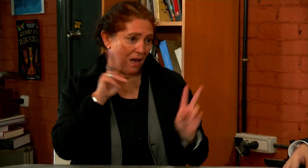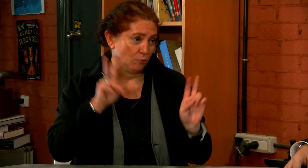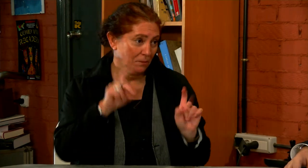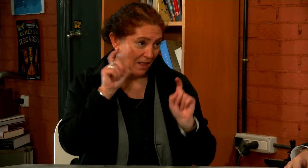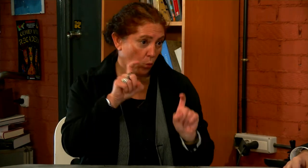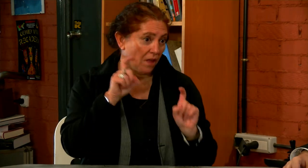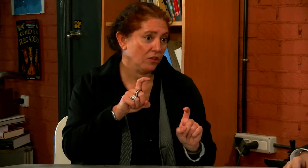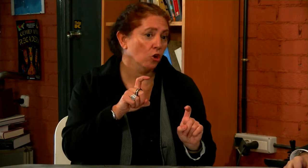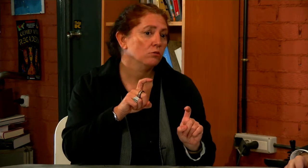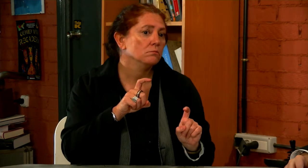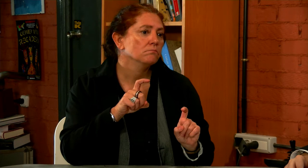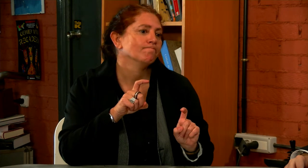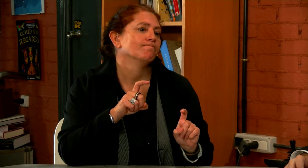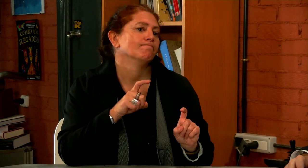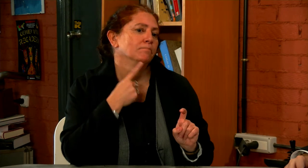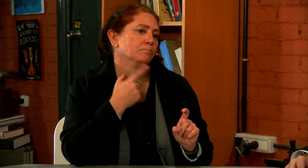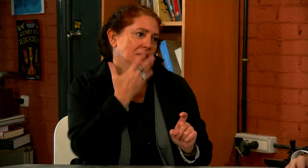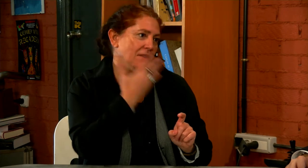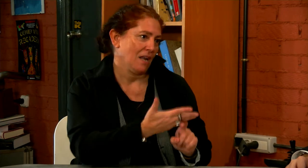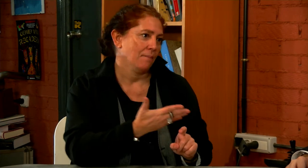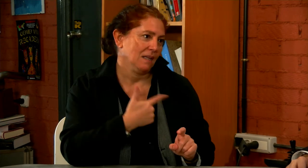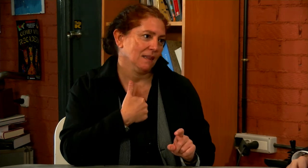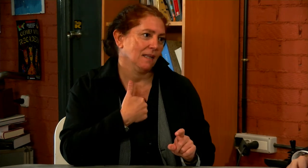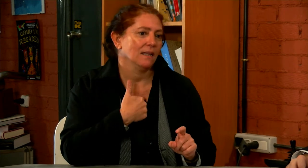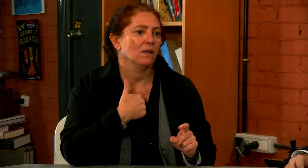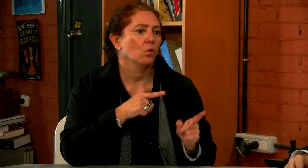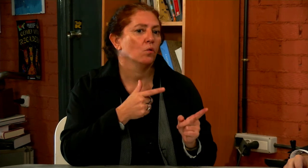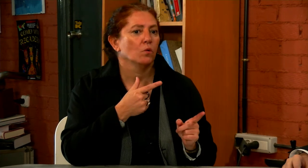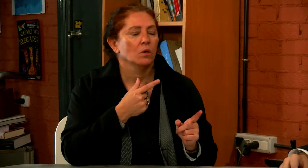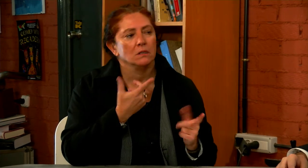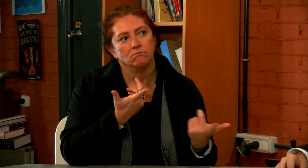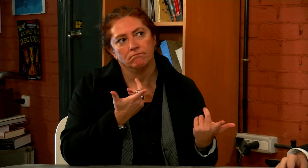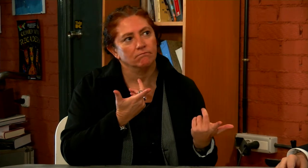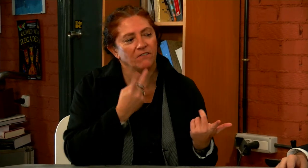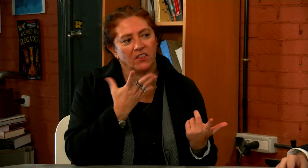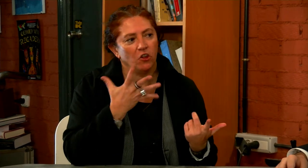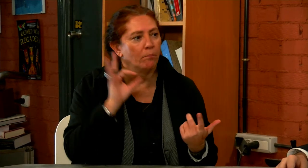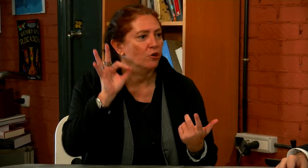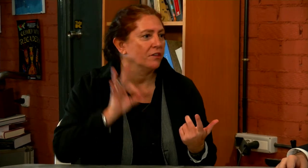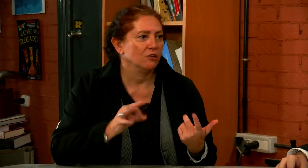Actualmente aquí en la Comunidad de Madrid, cuando hablamos de educación, sinceramente,